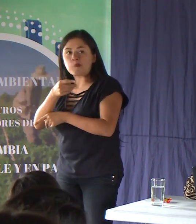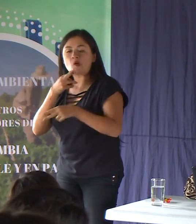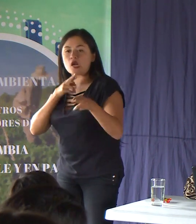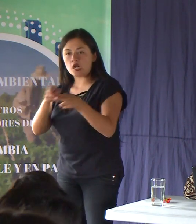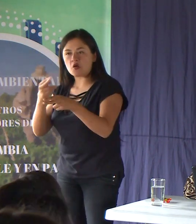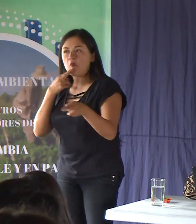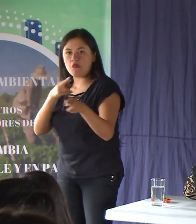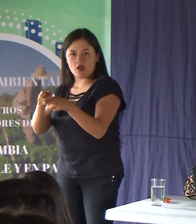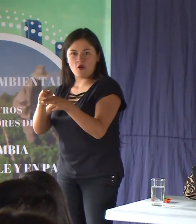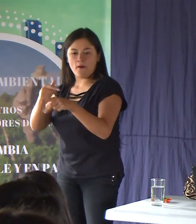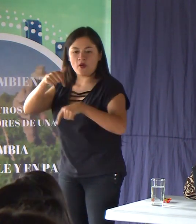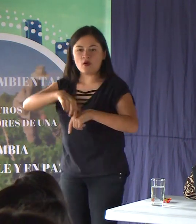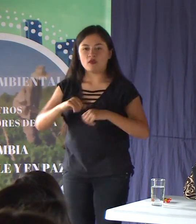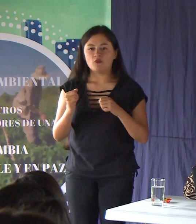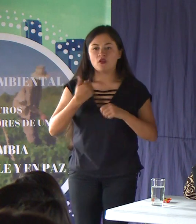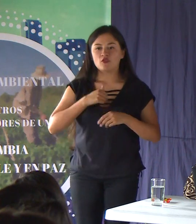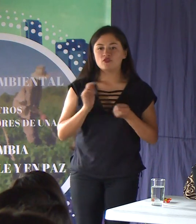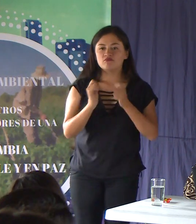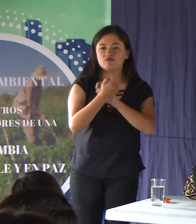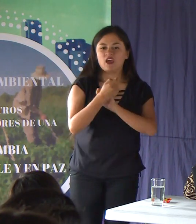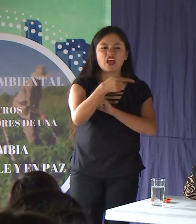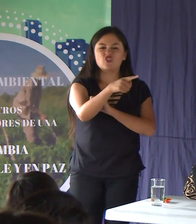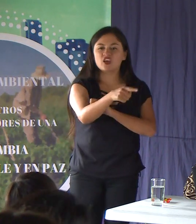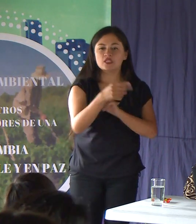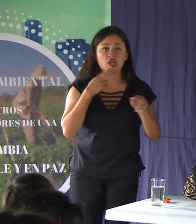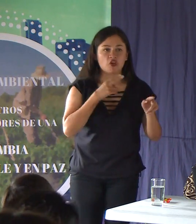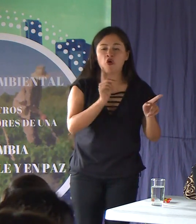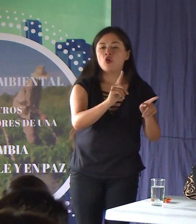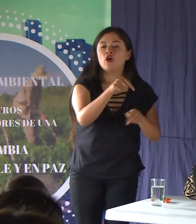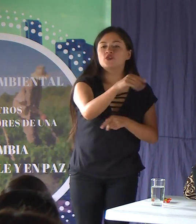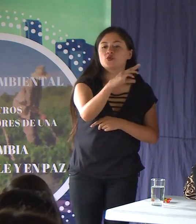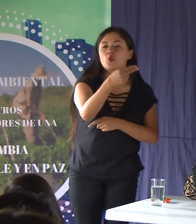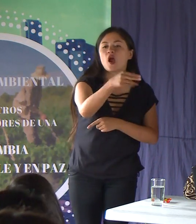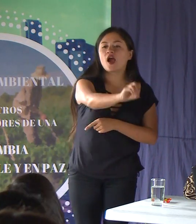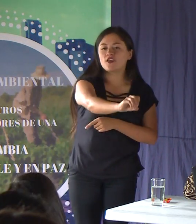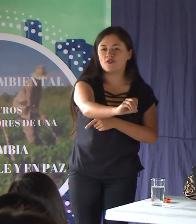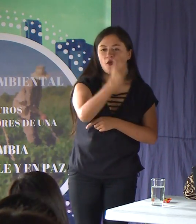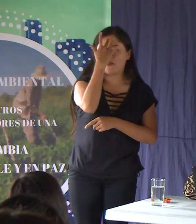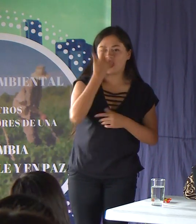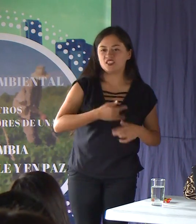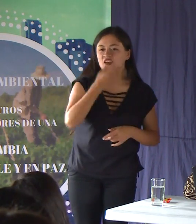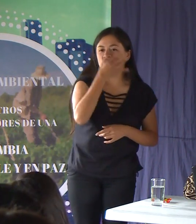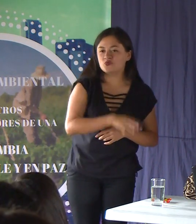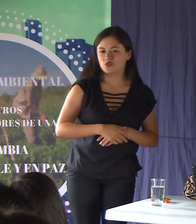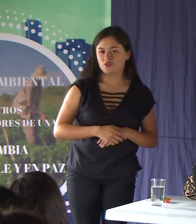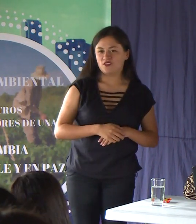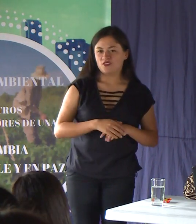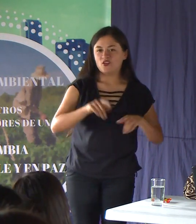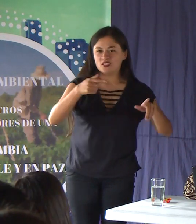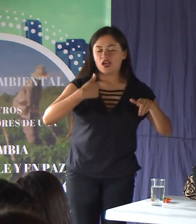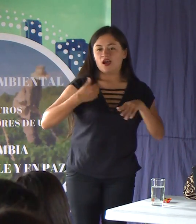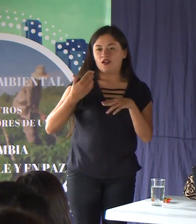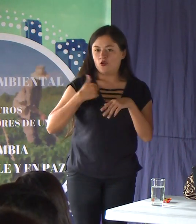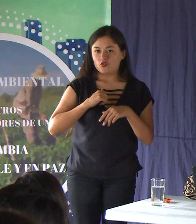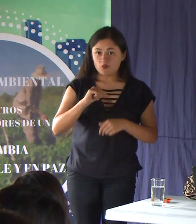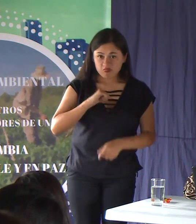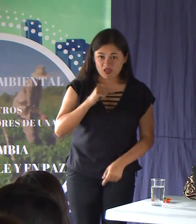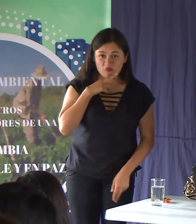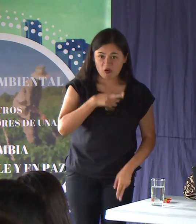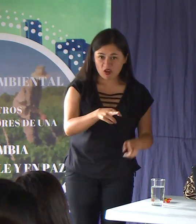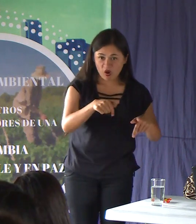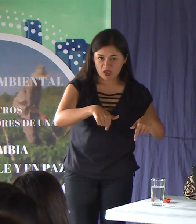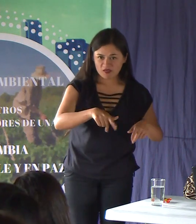que a veces desconocemos, pero en esa misma ciudad también encontramos unos cuerpos. Y entonces allí con